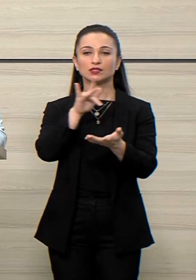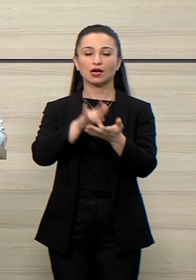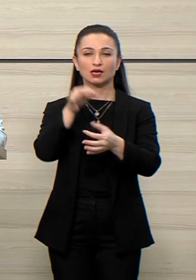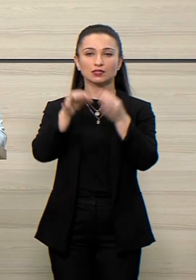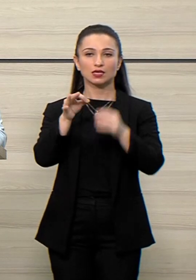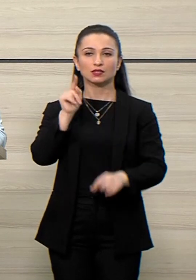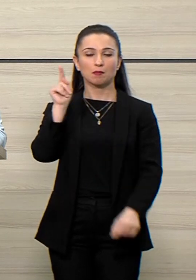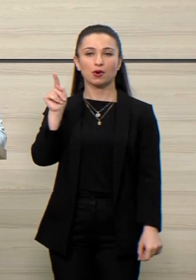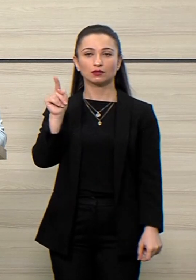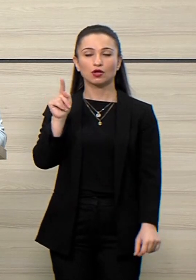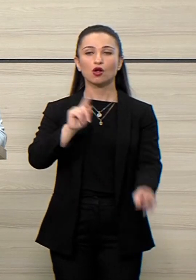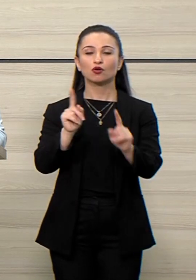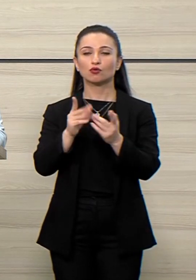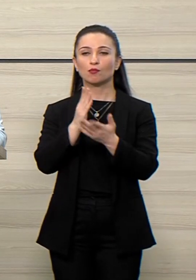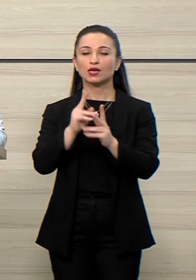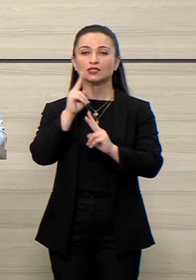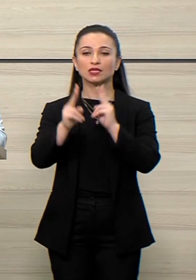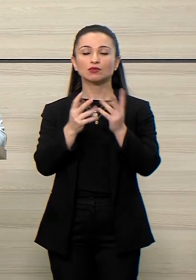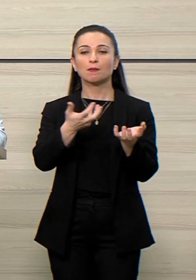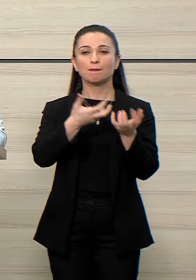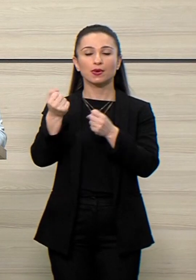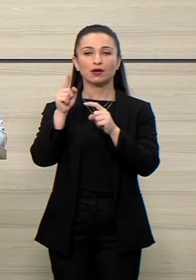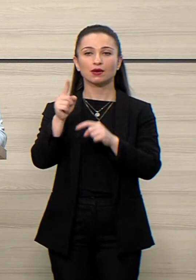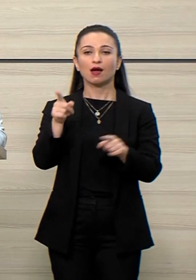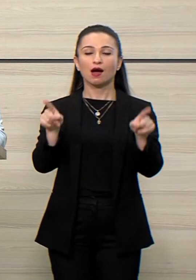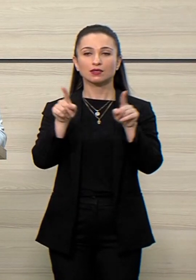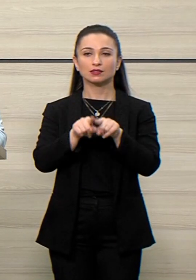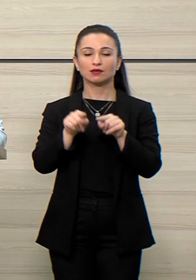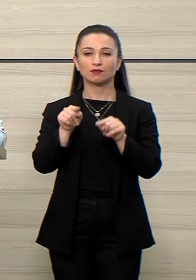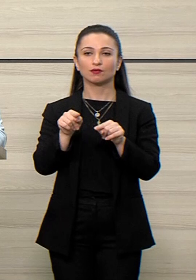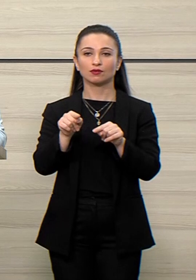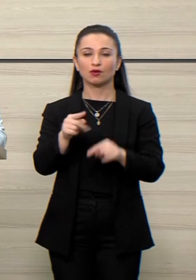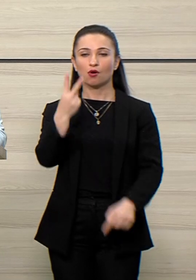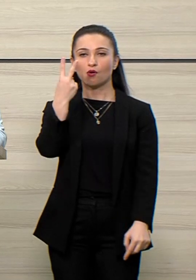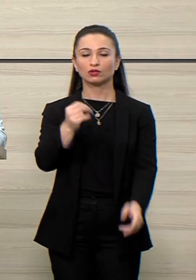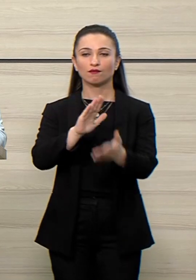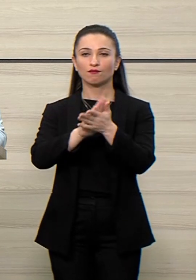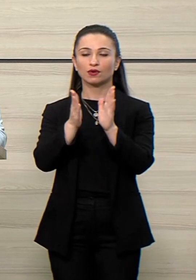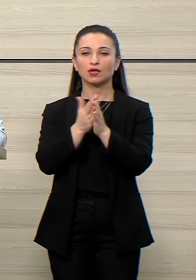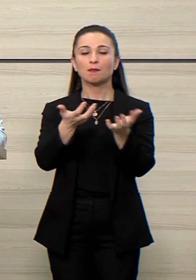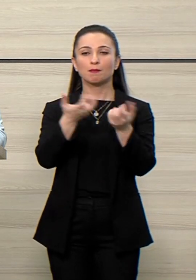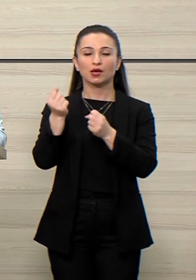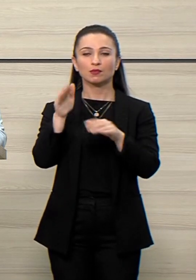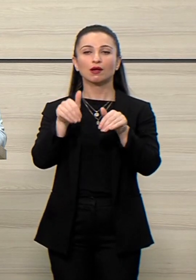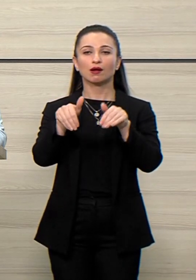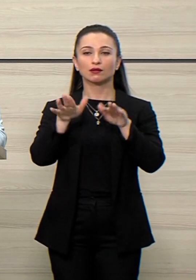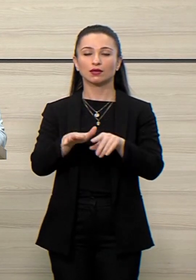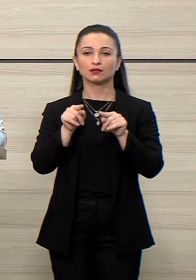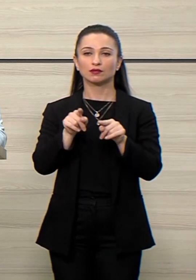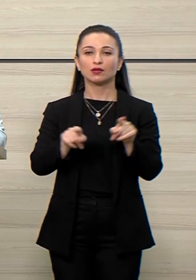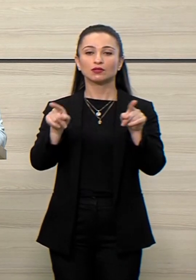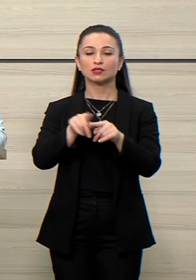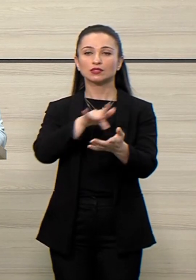საქალაქო სასამართლოში, რომელიც საჩივრის მიღებიდან ასევე 2 დღის ვადაში მიიღებს გადაწყვეტილებას